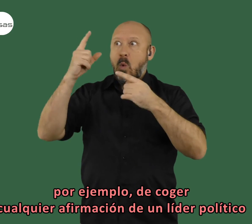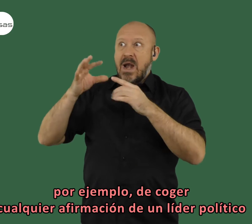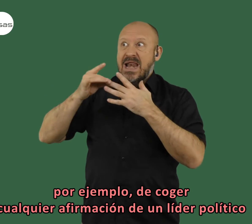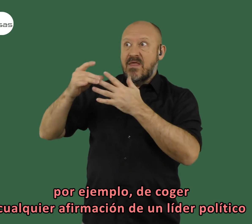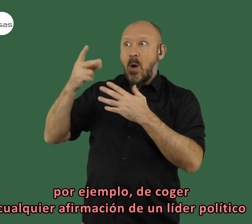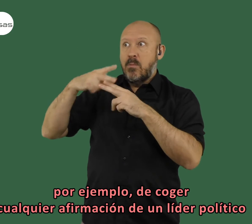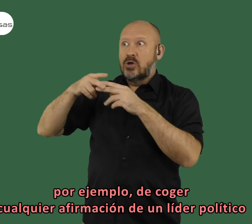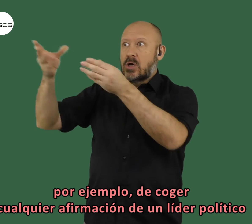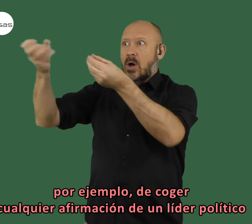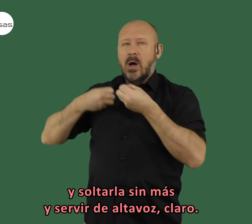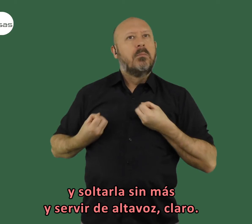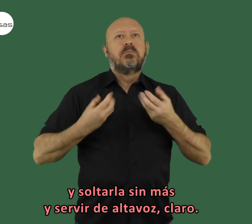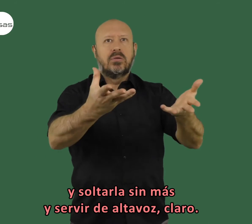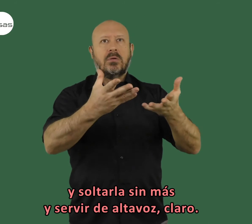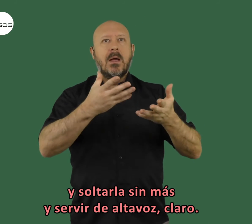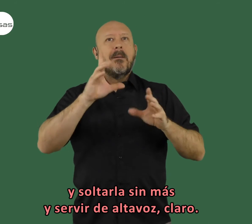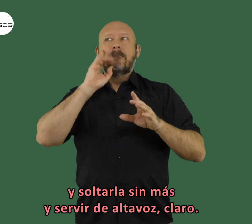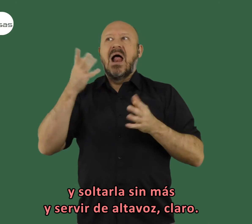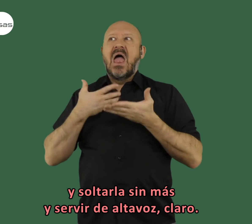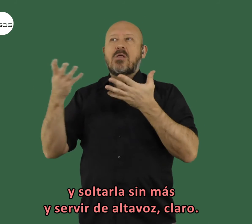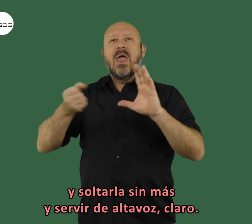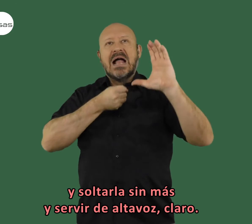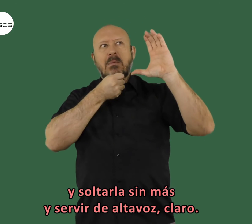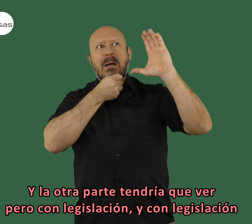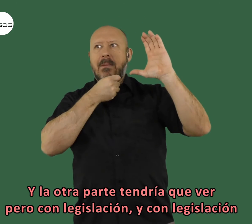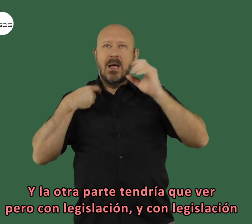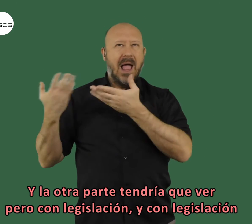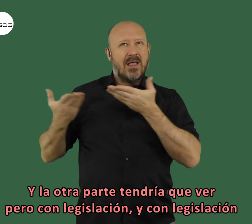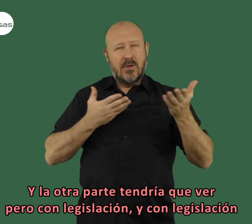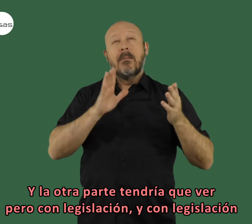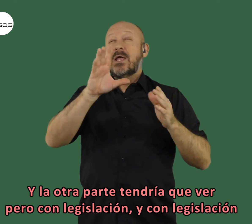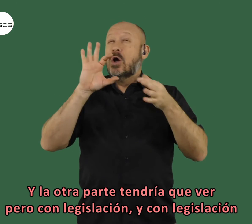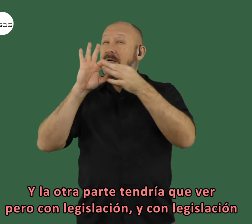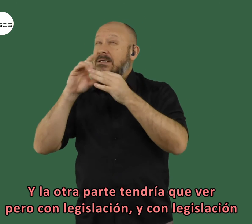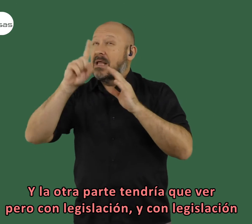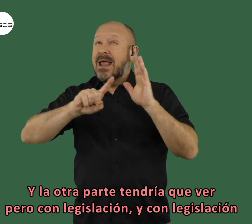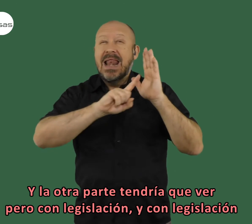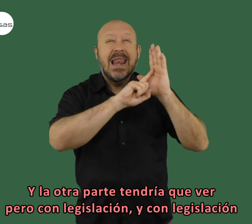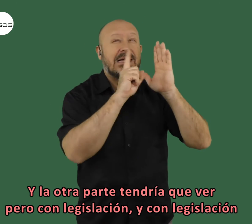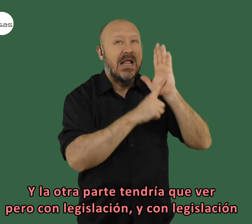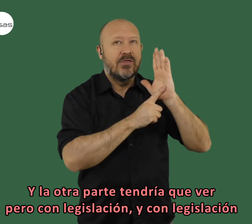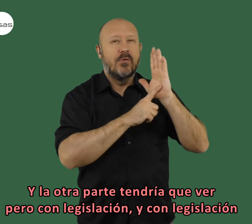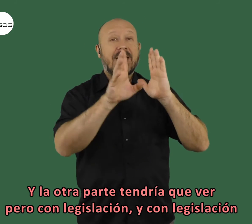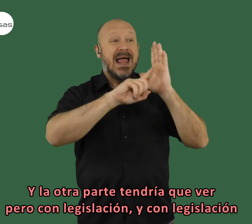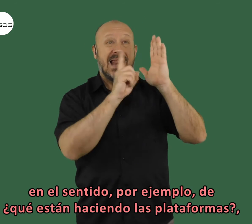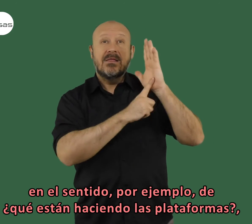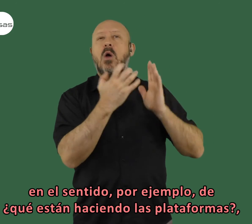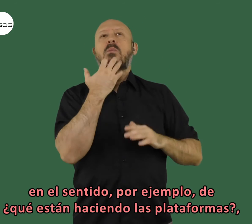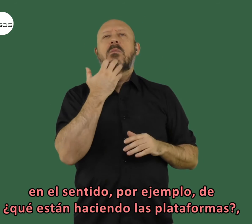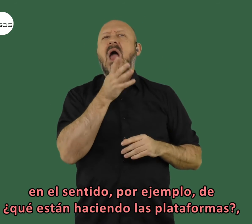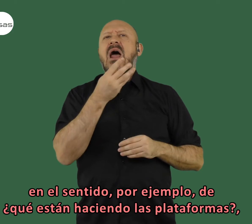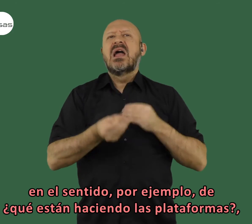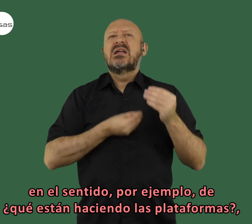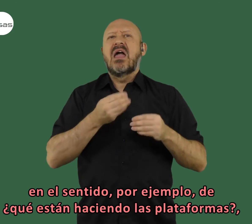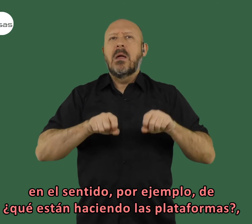cualquier afirmación de un líder político y soltarla sin más y servir de altavoz, claro. Y la otra parte tendría que ver con legislación, y con legislación en el sentido, por ejemplo,